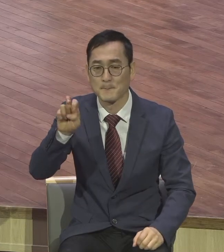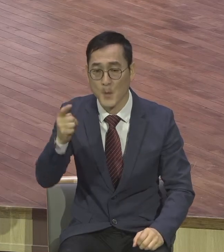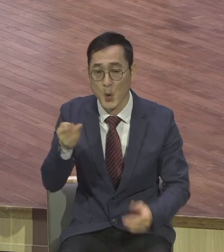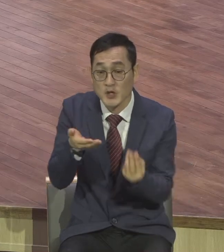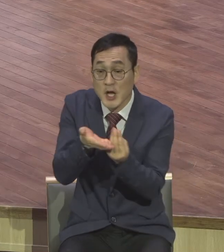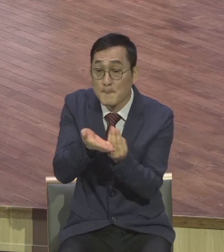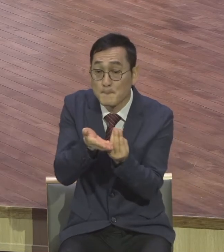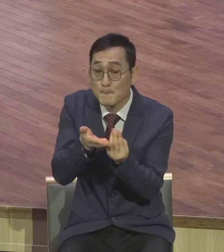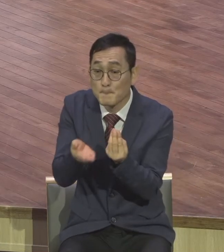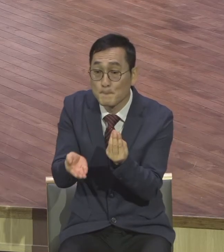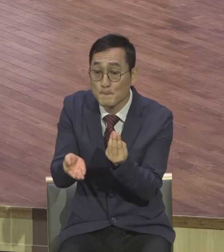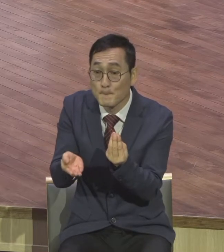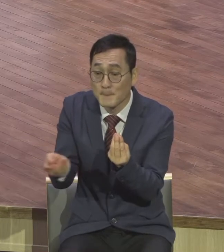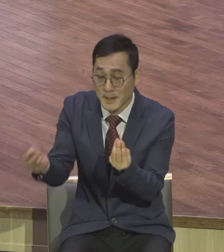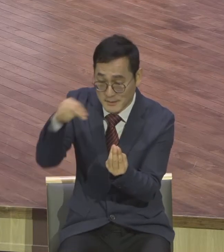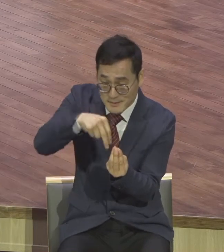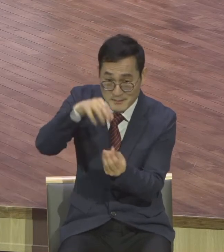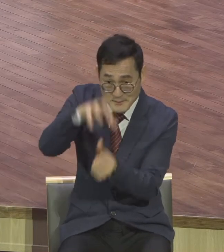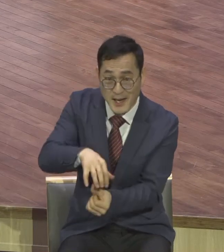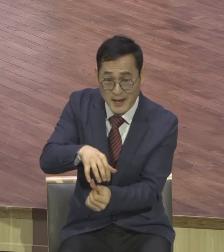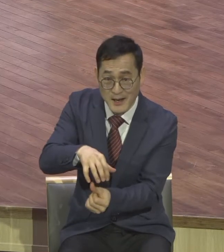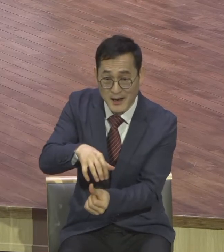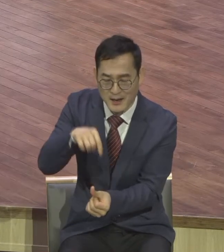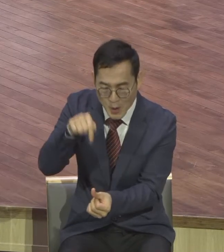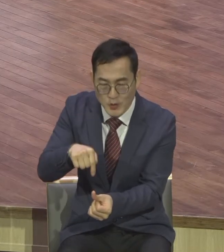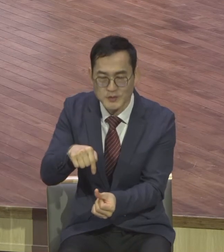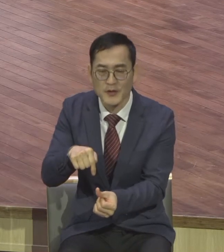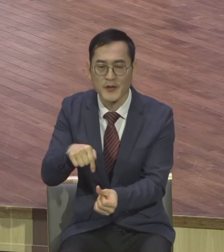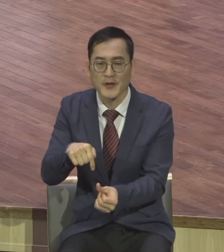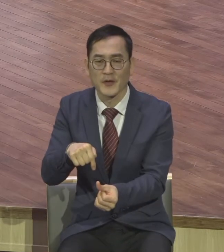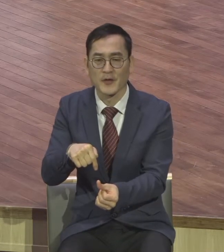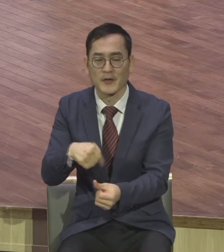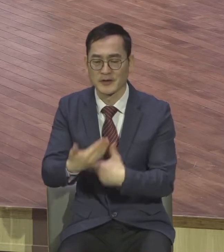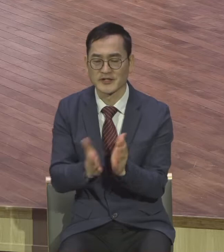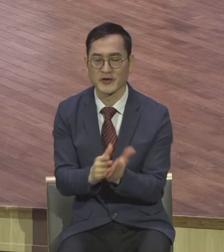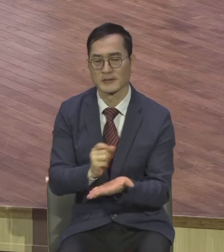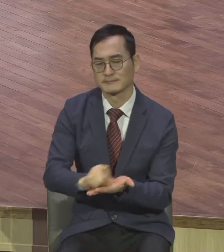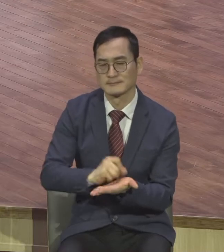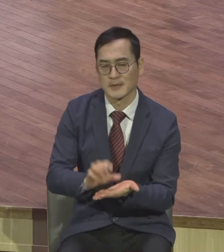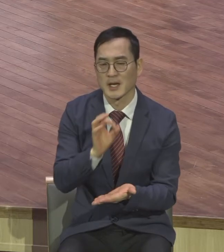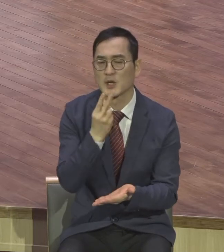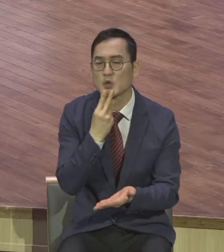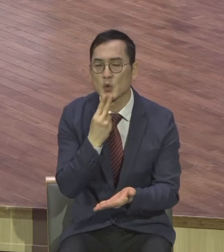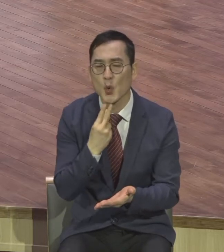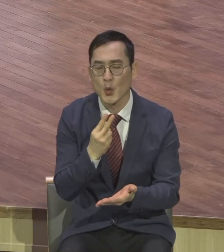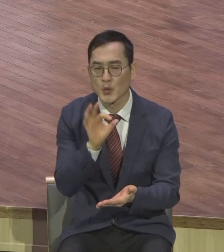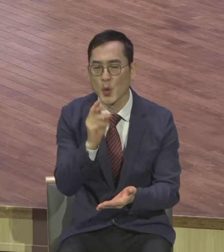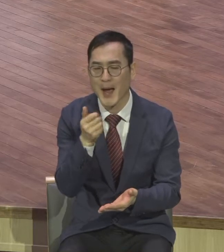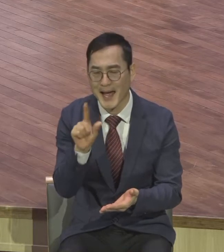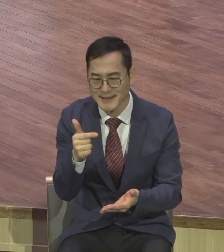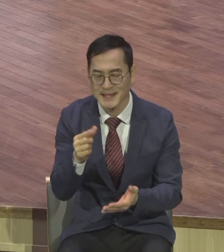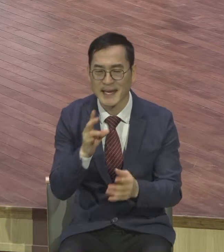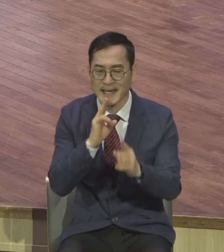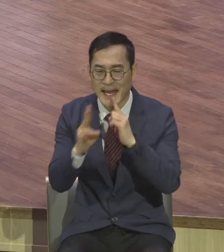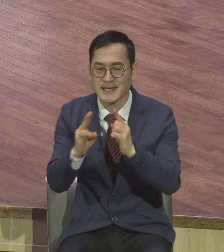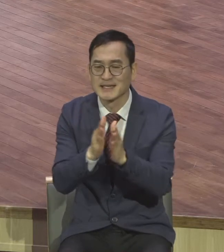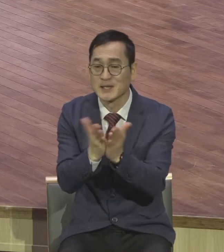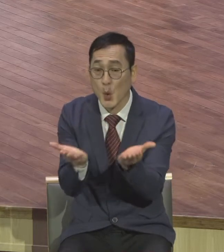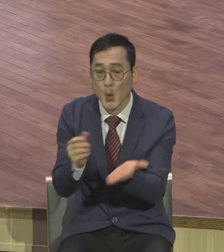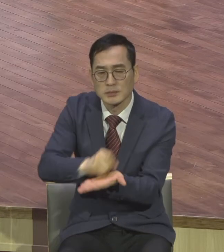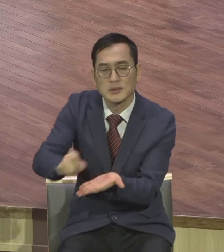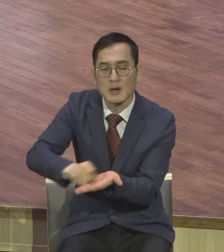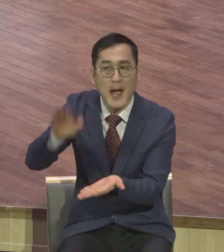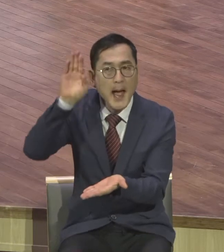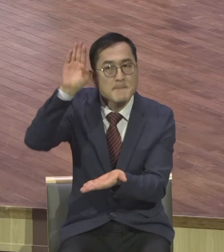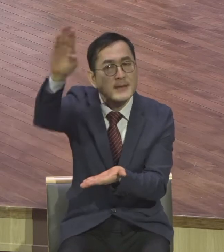그 위배되어가지고 거기서 요한 개시로우 개시를 받아 요한 개시로우에서 앞으로